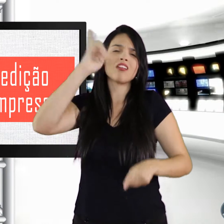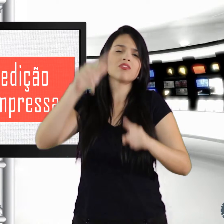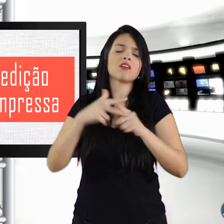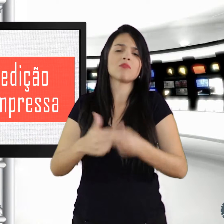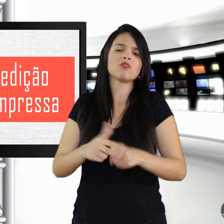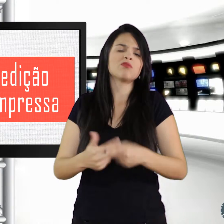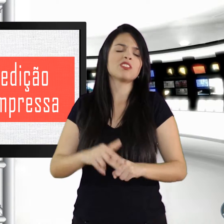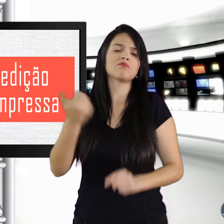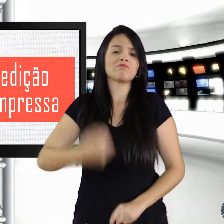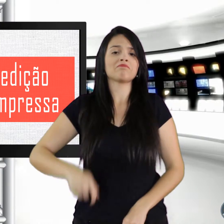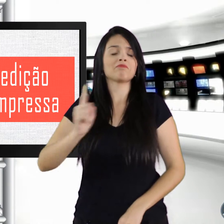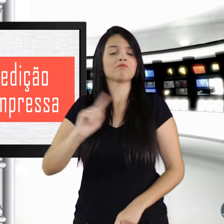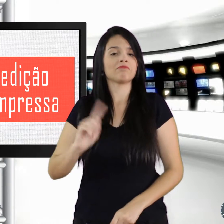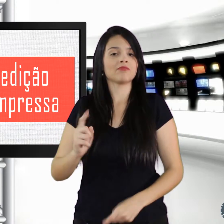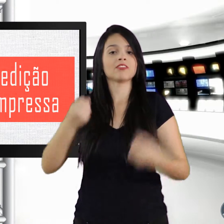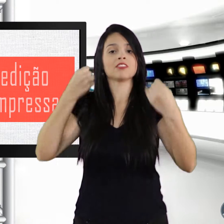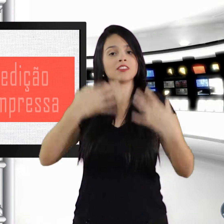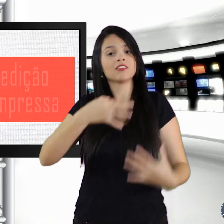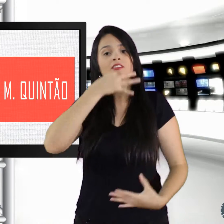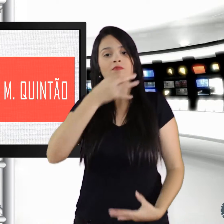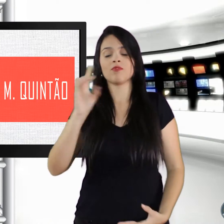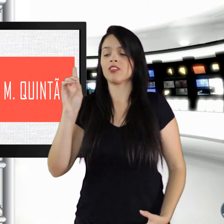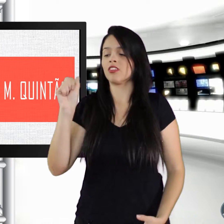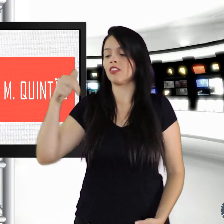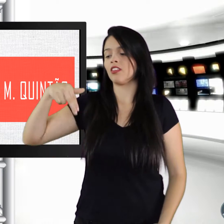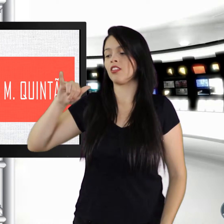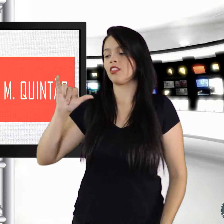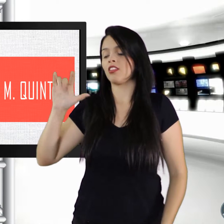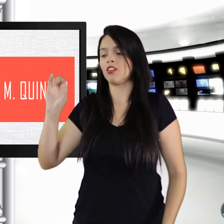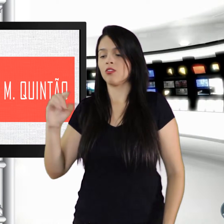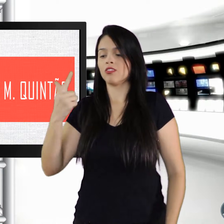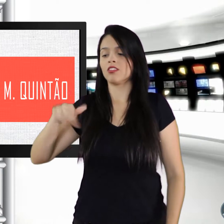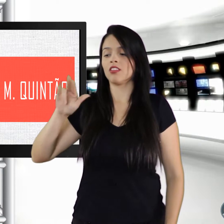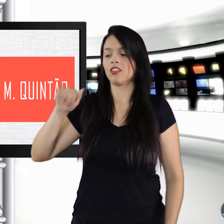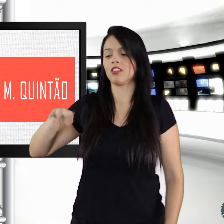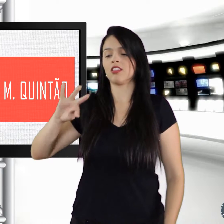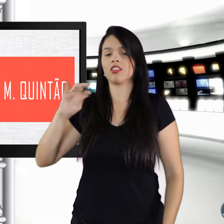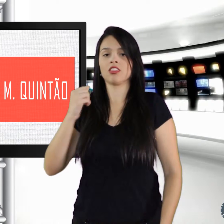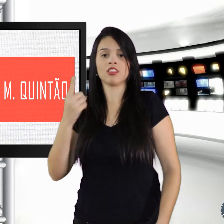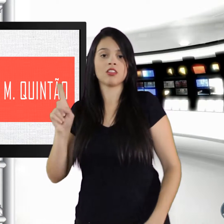se faz necessária, explica Danilo Zaidan de Miranda Quintão, diretor comercial da empresa.